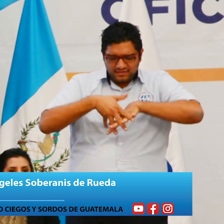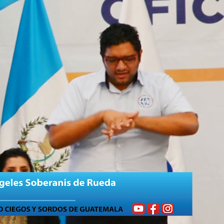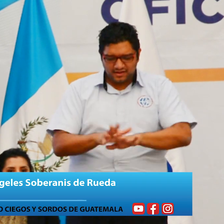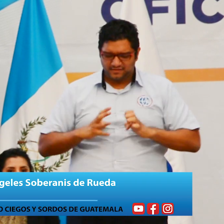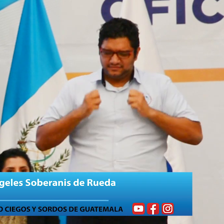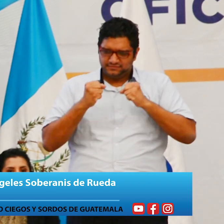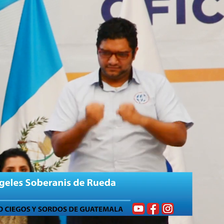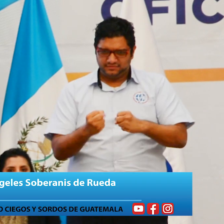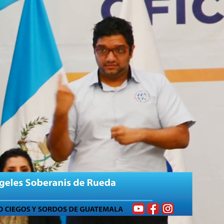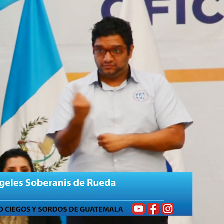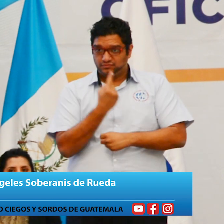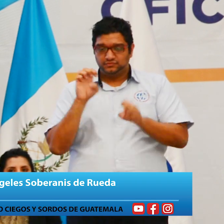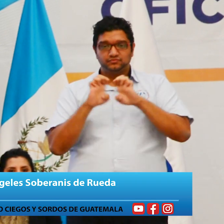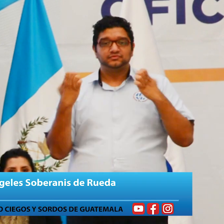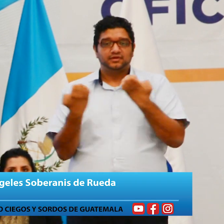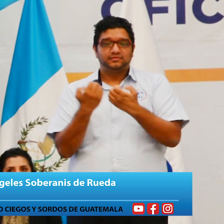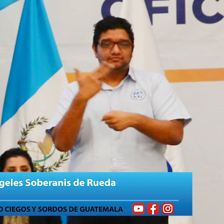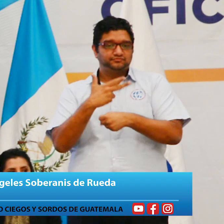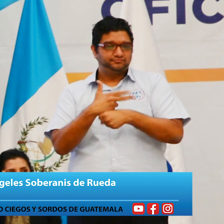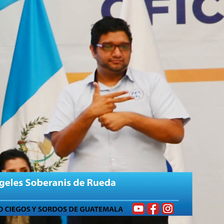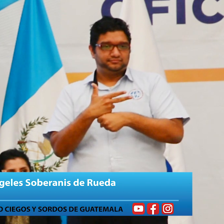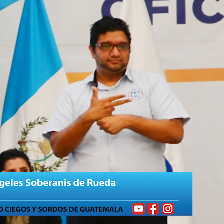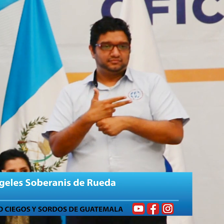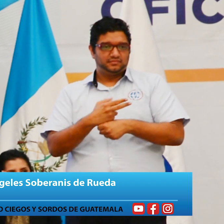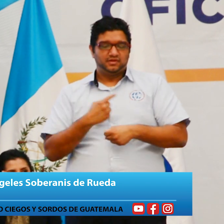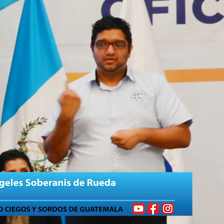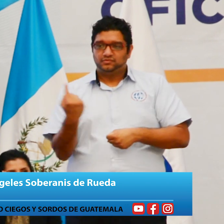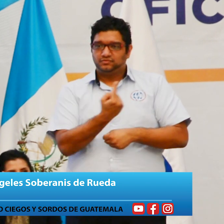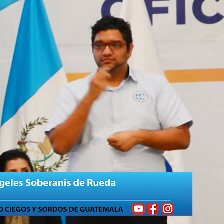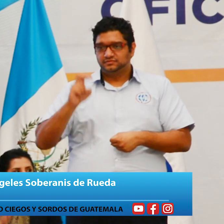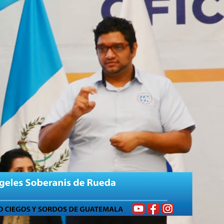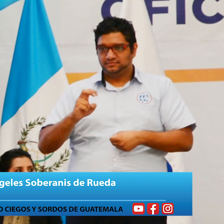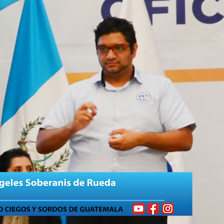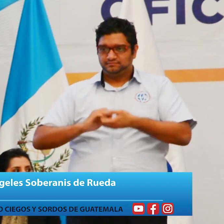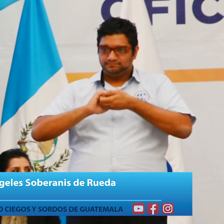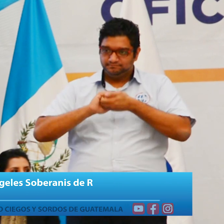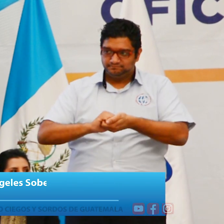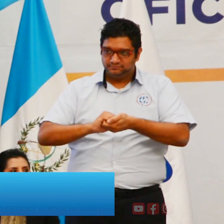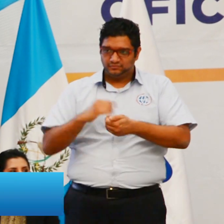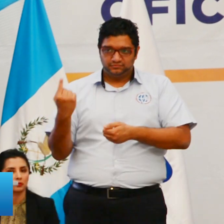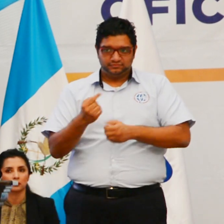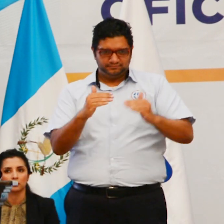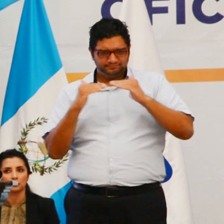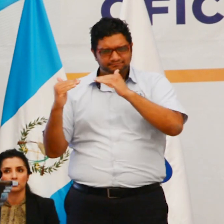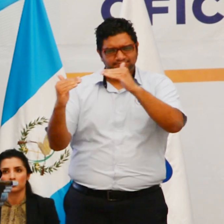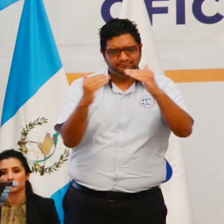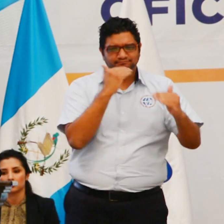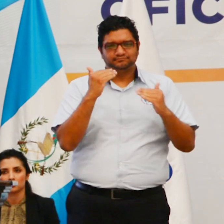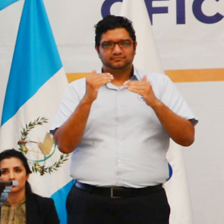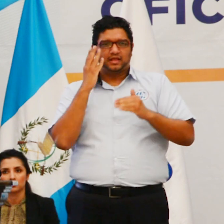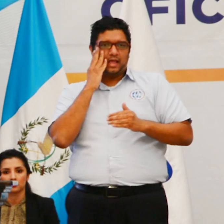como equipo. Todos somos guatemaltecos y todos debemos unirnos por buscar que todos estemos en igualdad de